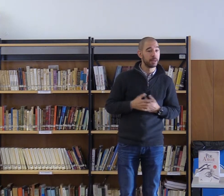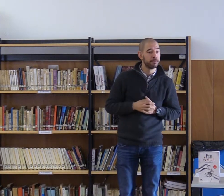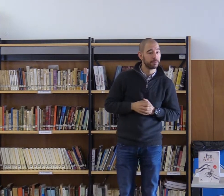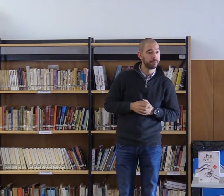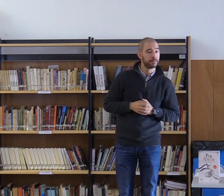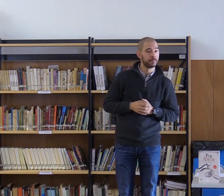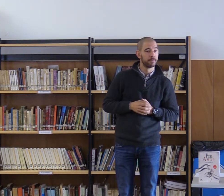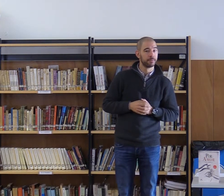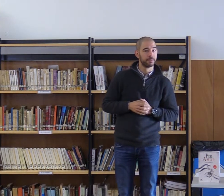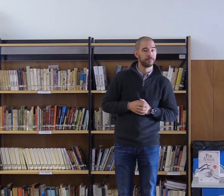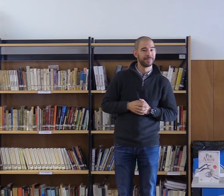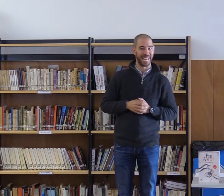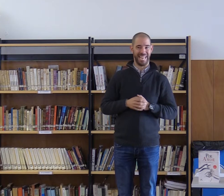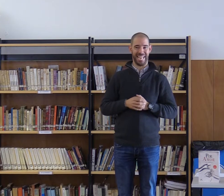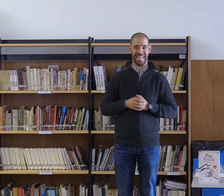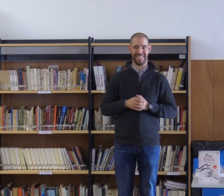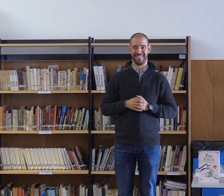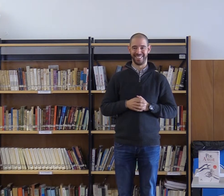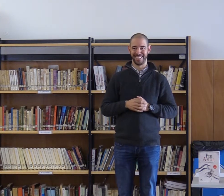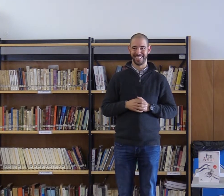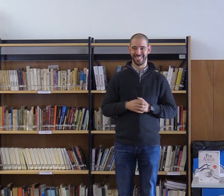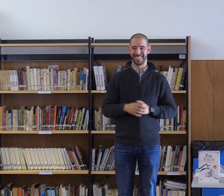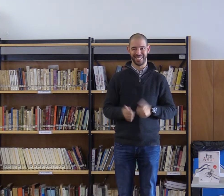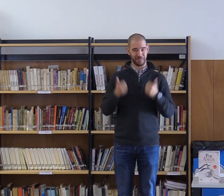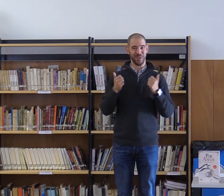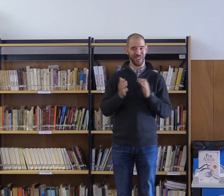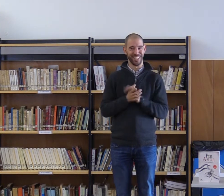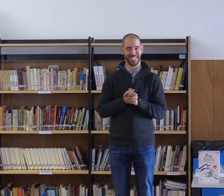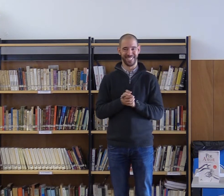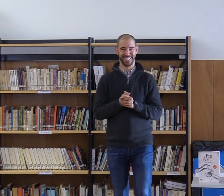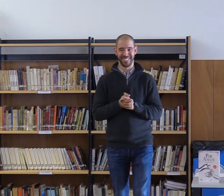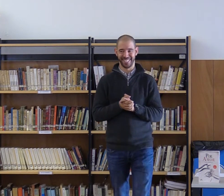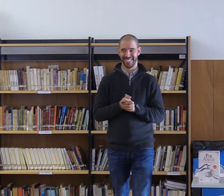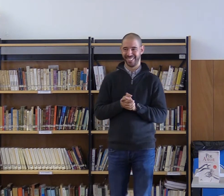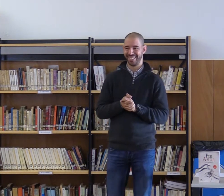Boa dia. Boa Está melhor.